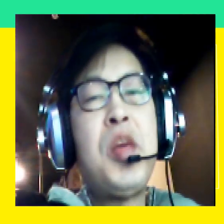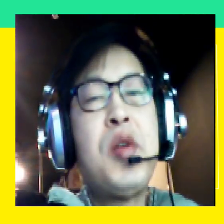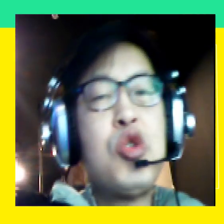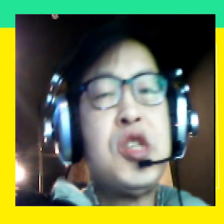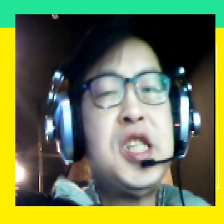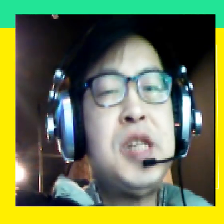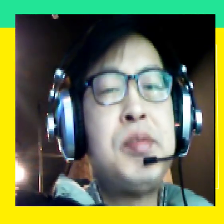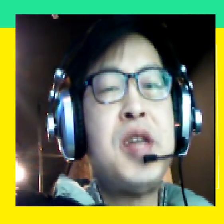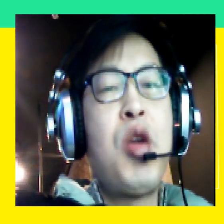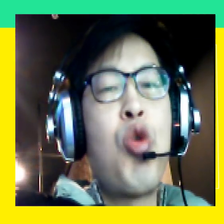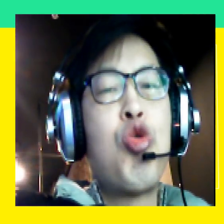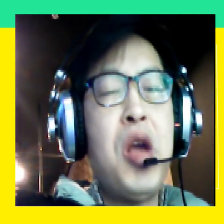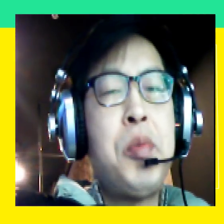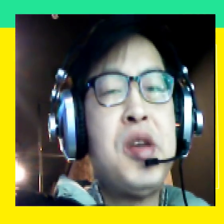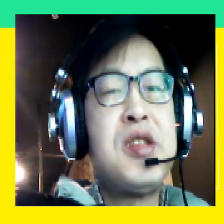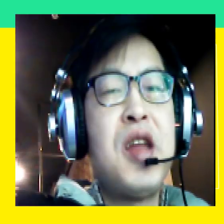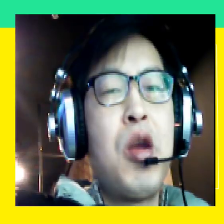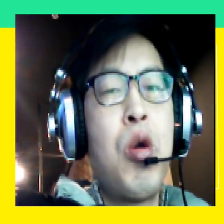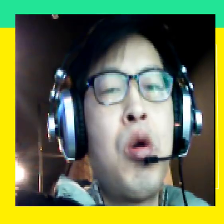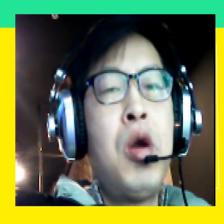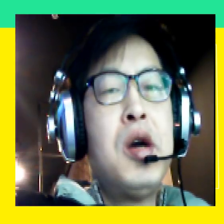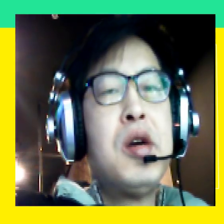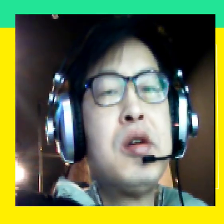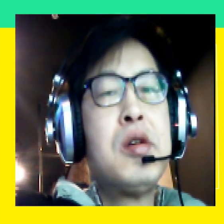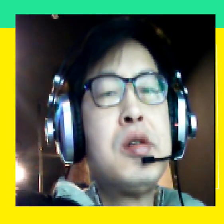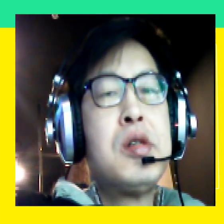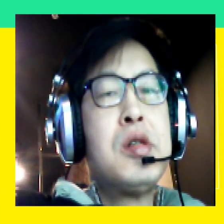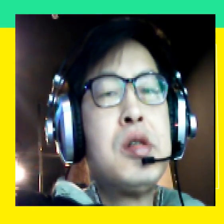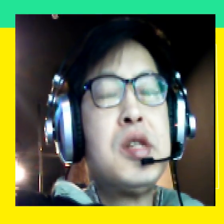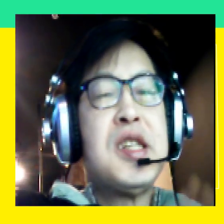가로 460, 세로 900 픽셀로